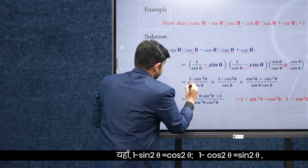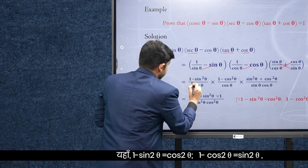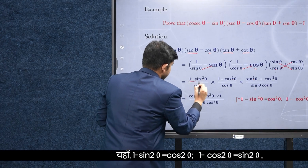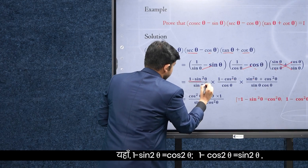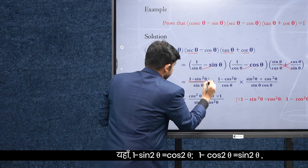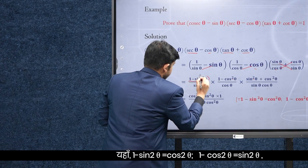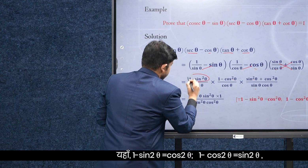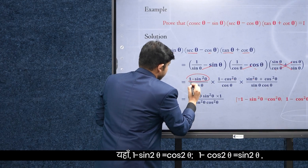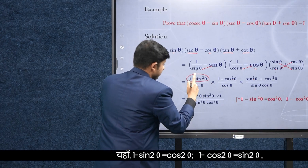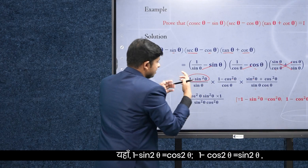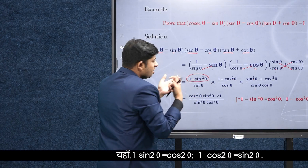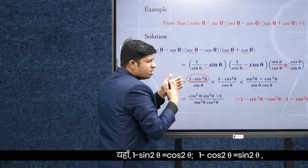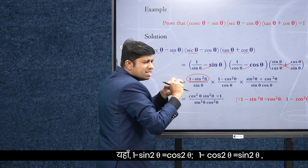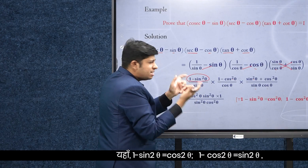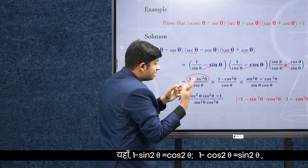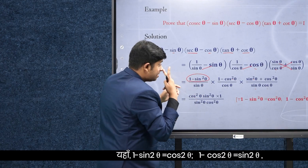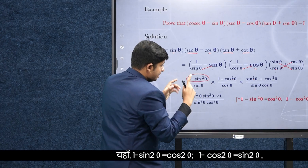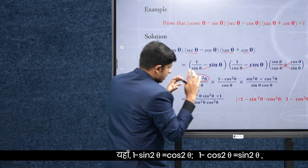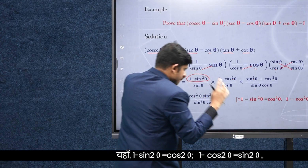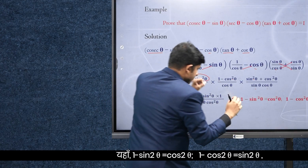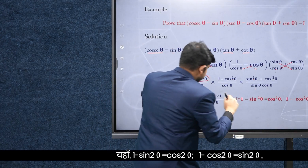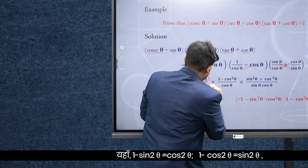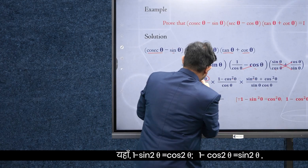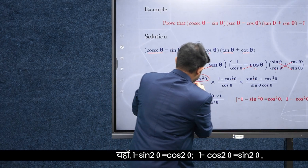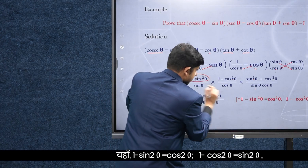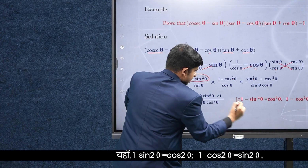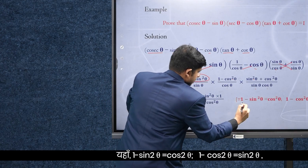यहाँ 1 sin 2 cos 1 cos 2 sin